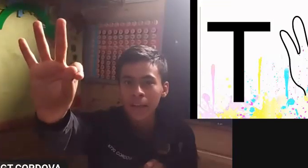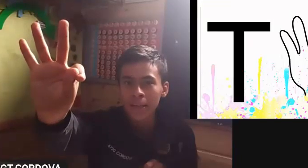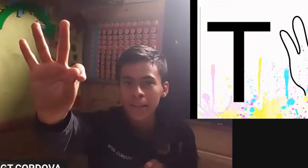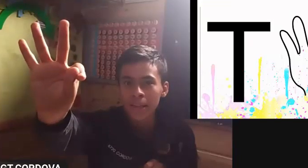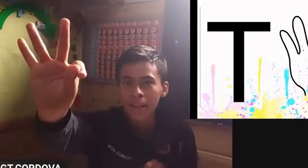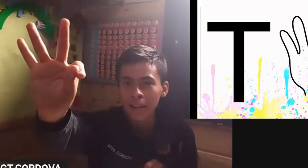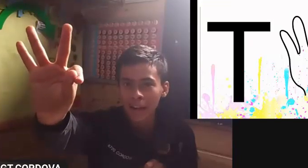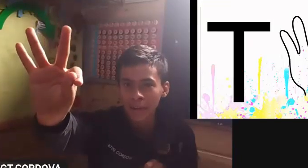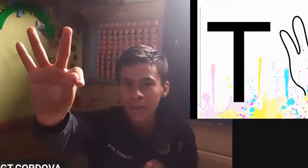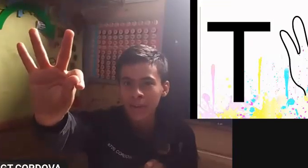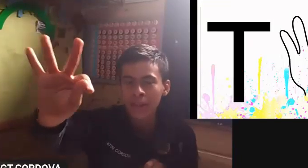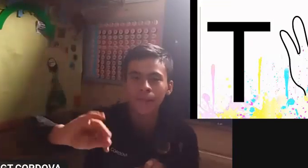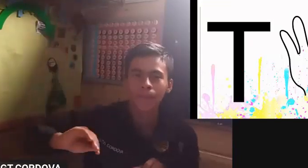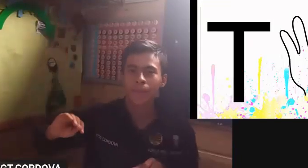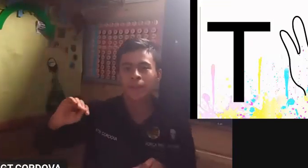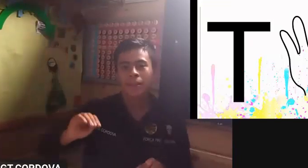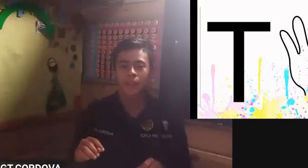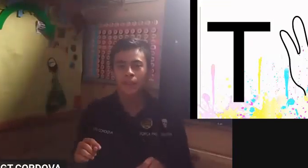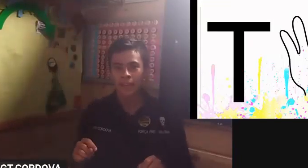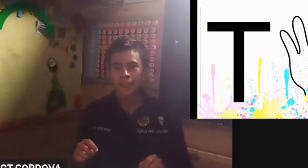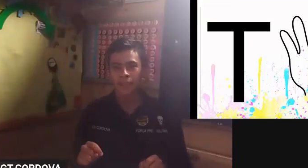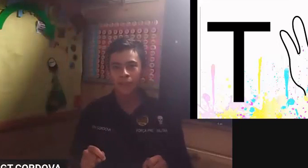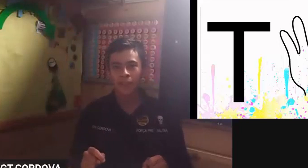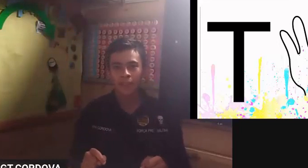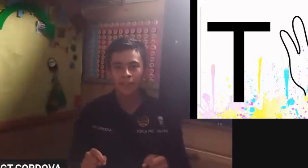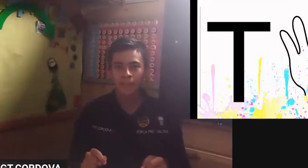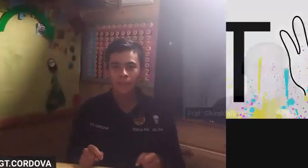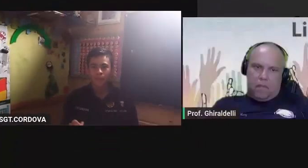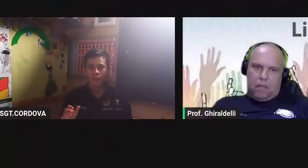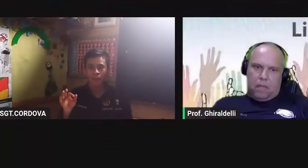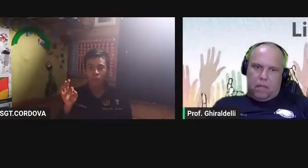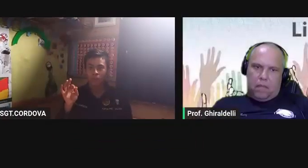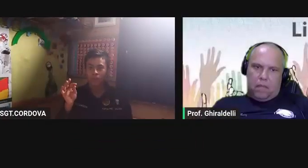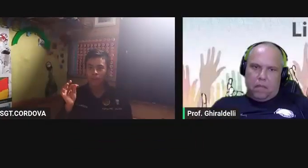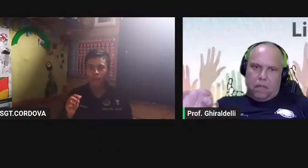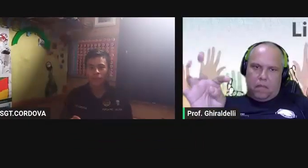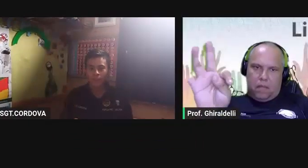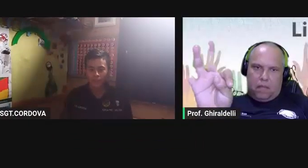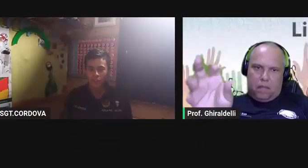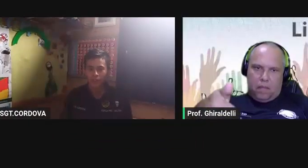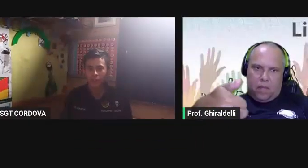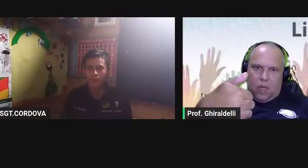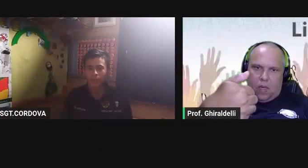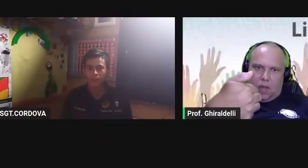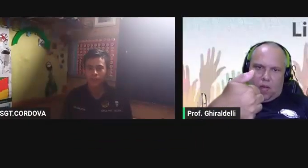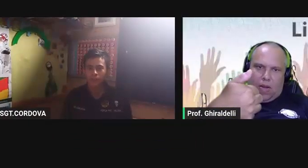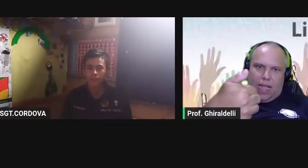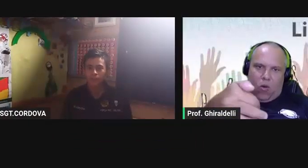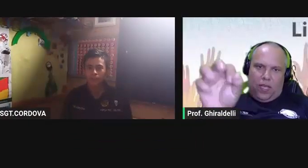esse aqui é o nosso T. Então, essa é a diferença. É onde vai ficar o nosso dedo indicador. Do lado da unha. Do